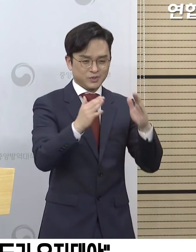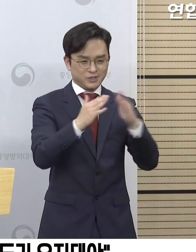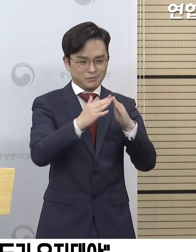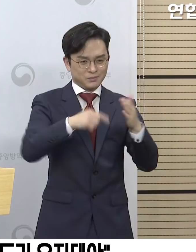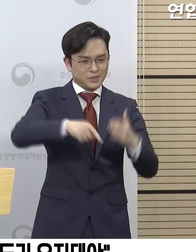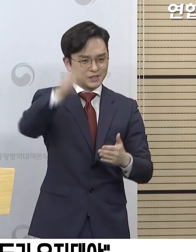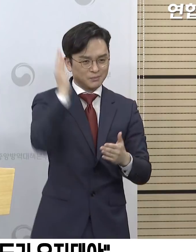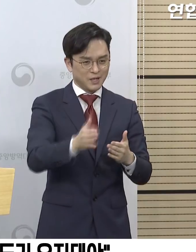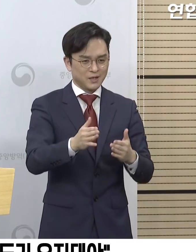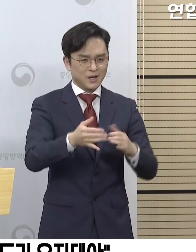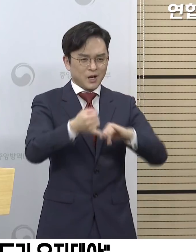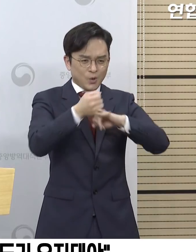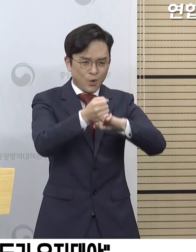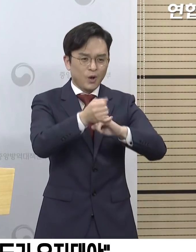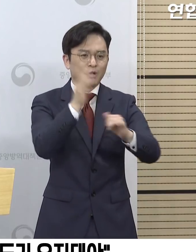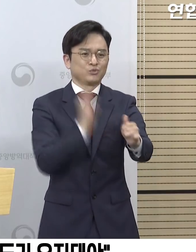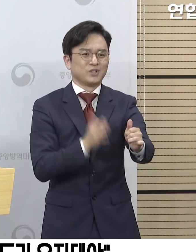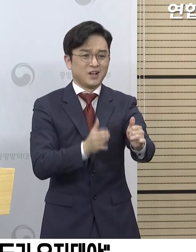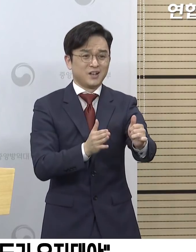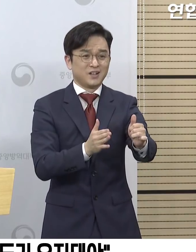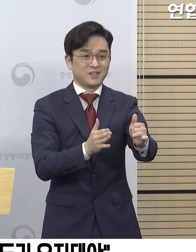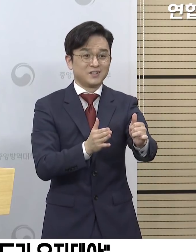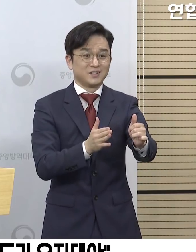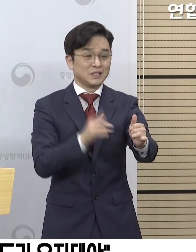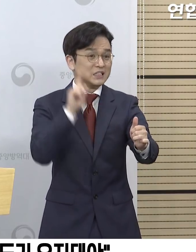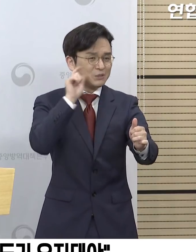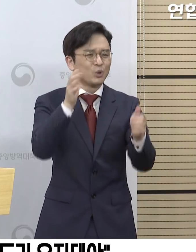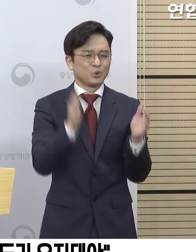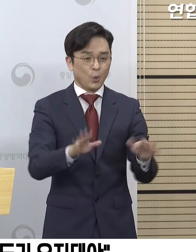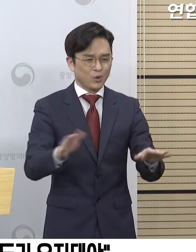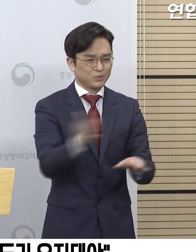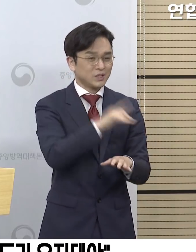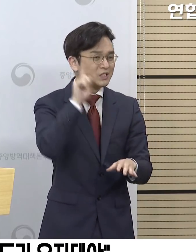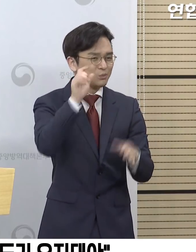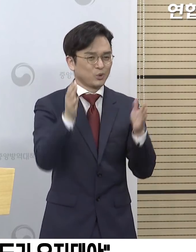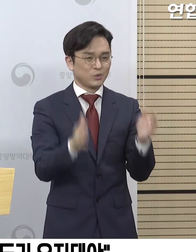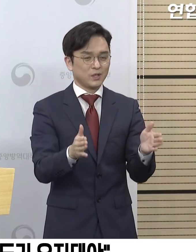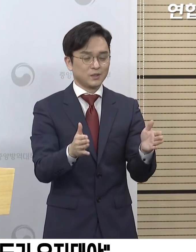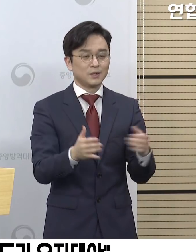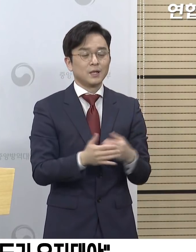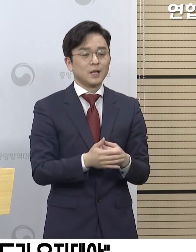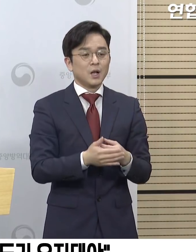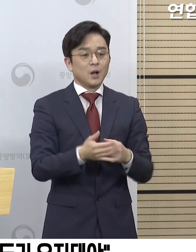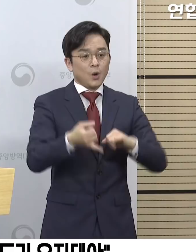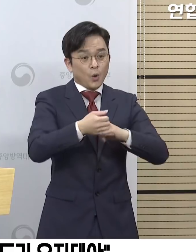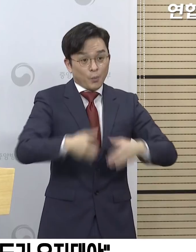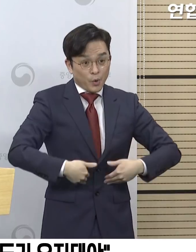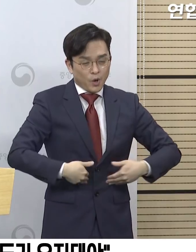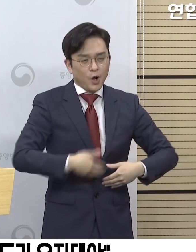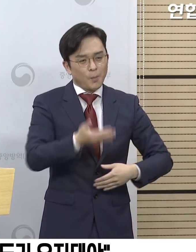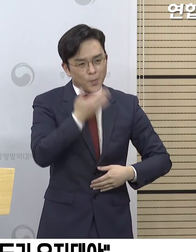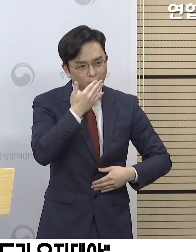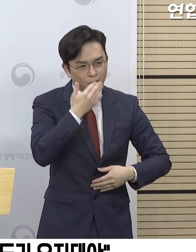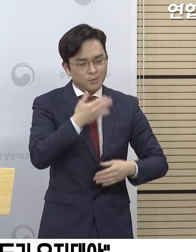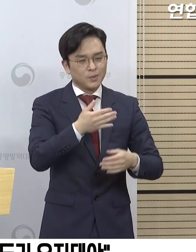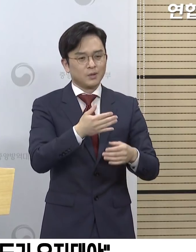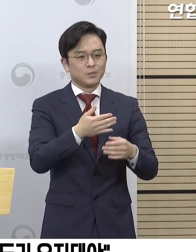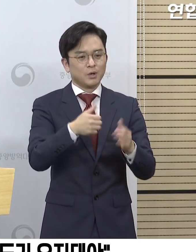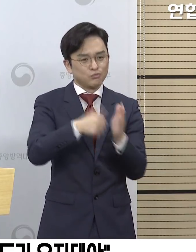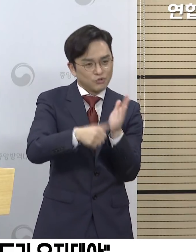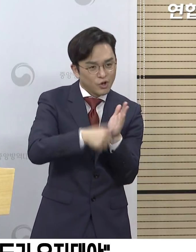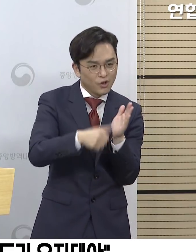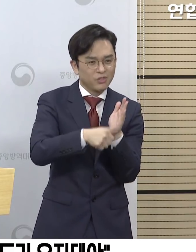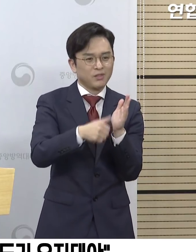국민 여러분들께서는 최대한 집안에서 머무르시면서 꼭 필요한 생필품 구매나 의료기관 방문, 출퇴근